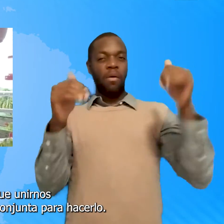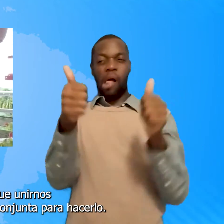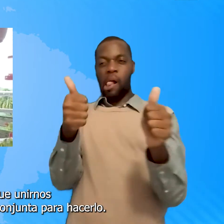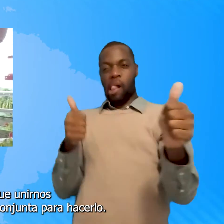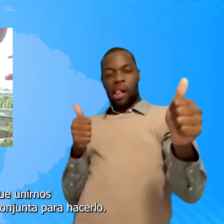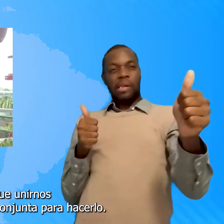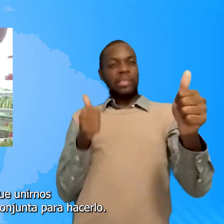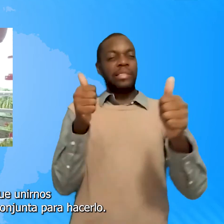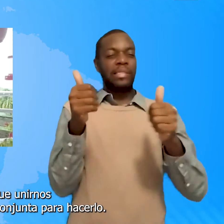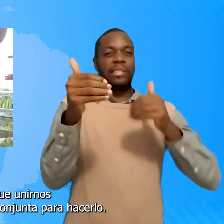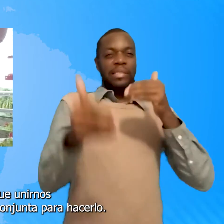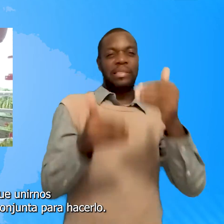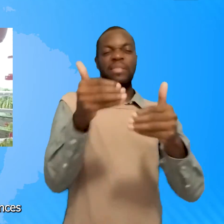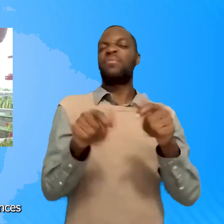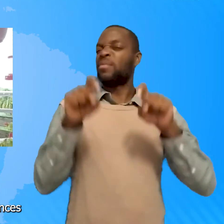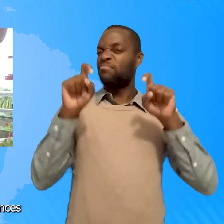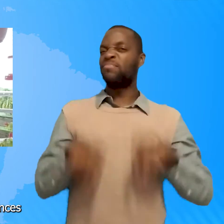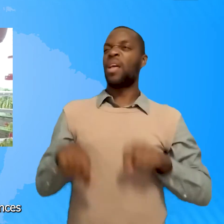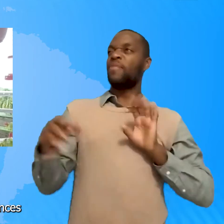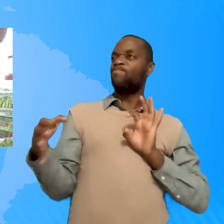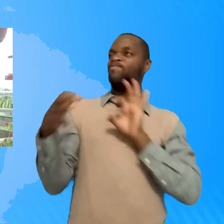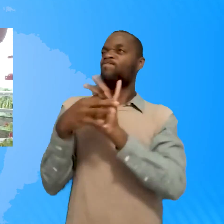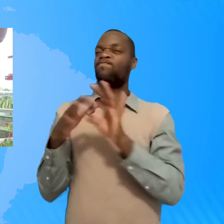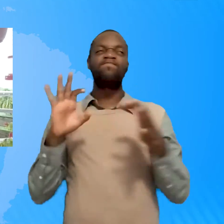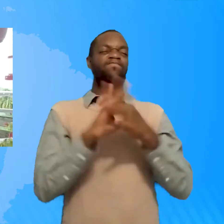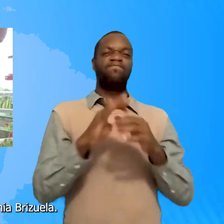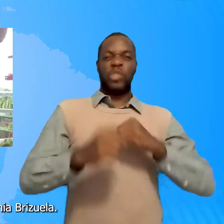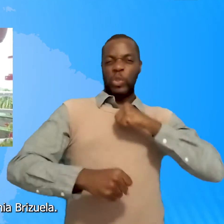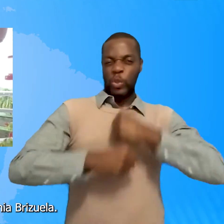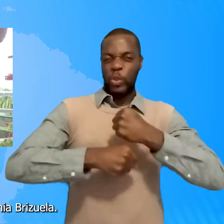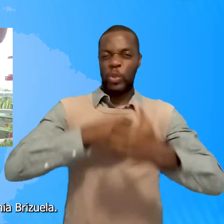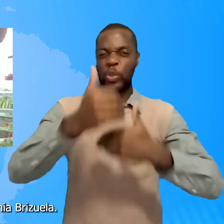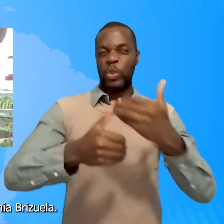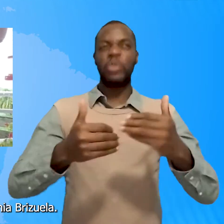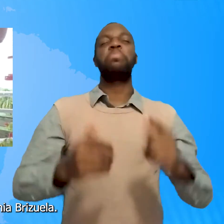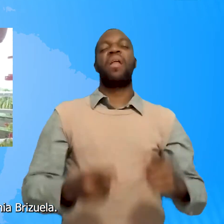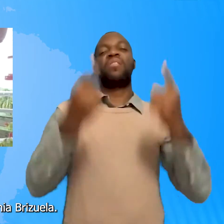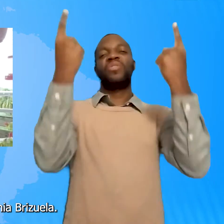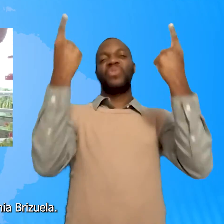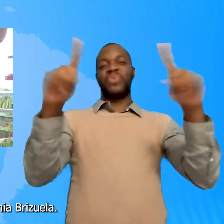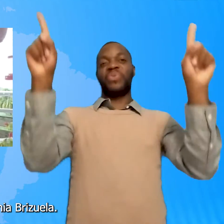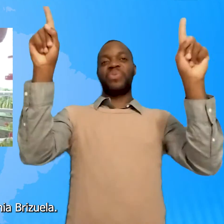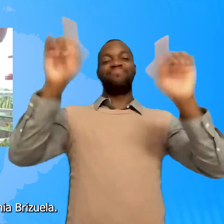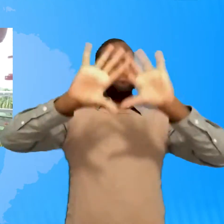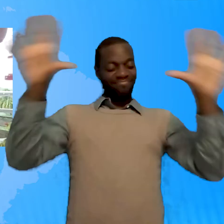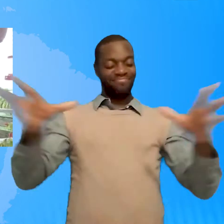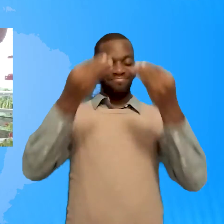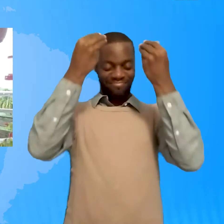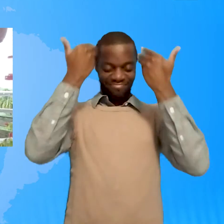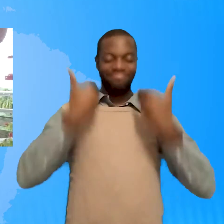y trabajar en forma conjunta para hacerlo. Entonces, eh, esa es Cintia Brizuela.